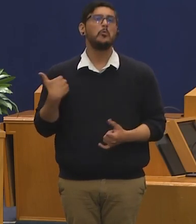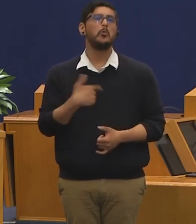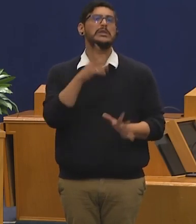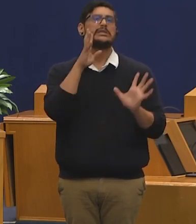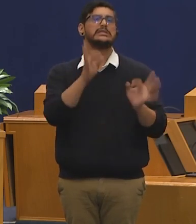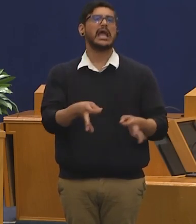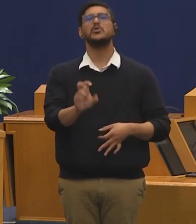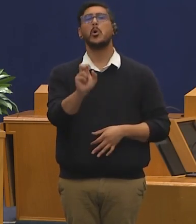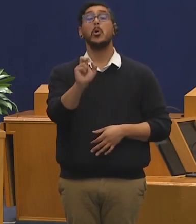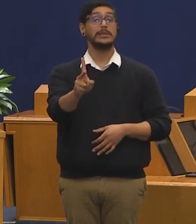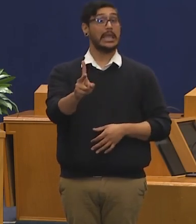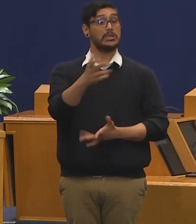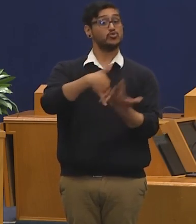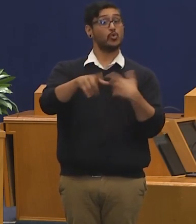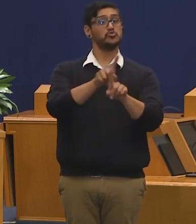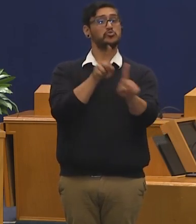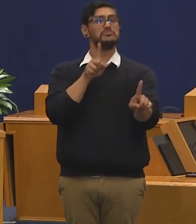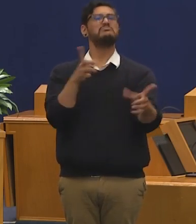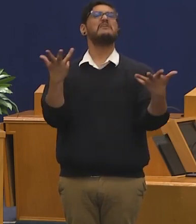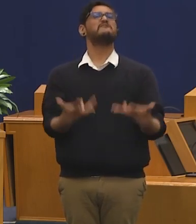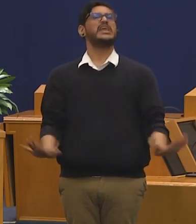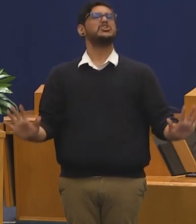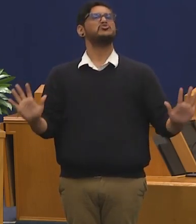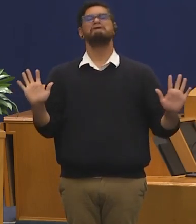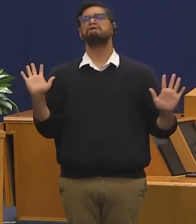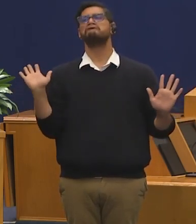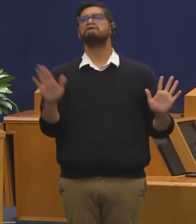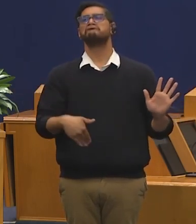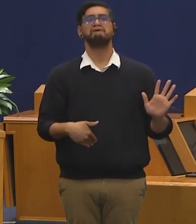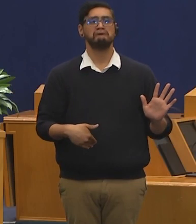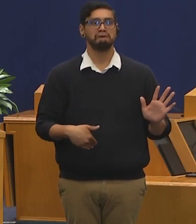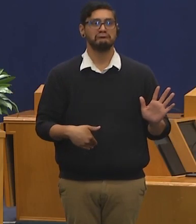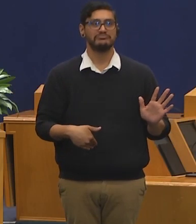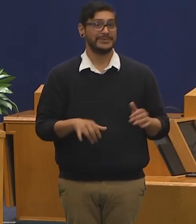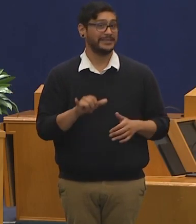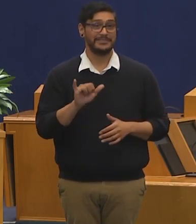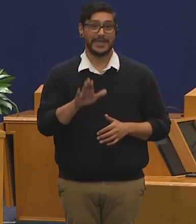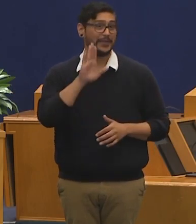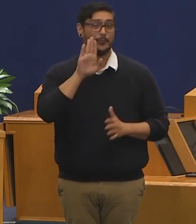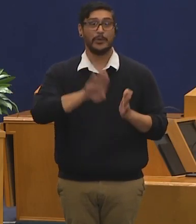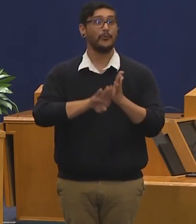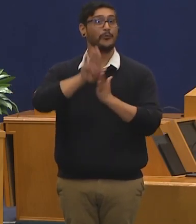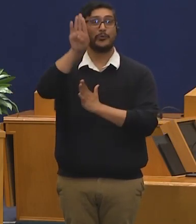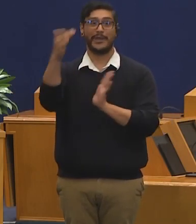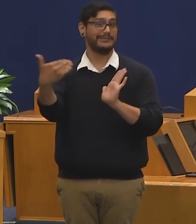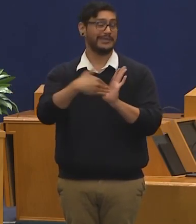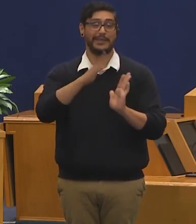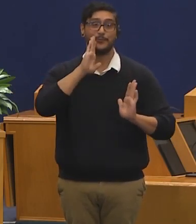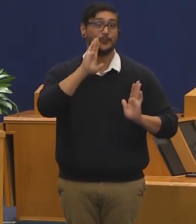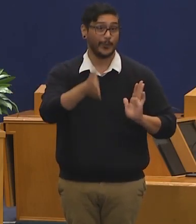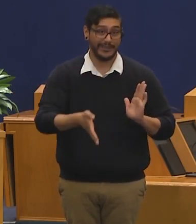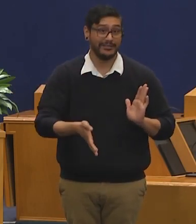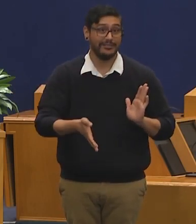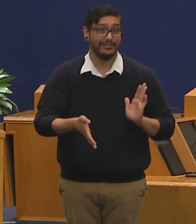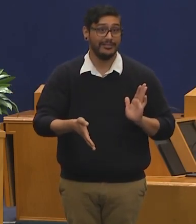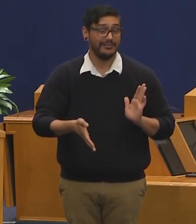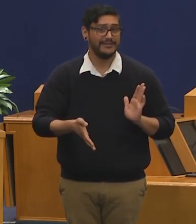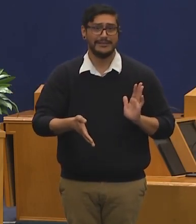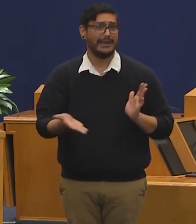es que si como no hubiéramos hecho nada y los éxitos que hemos logrado